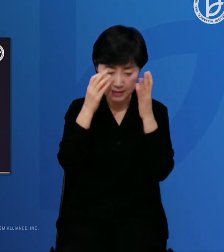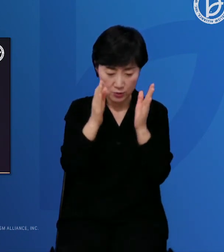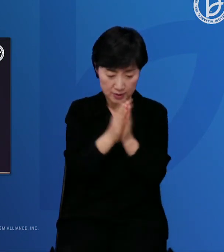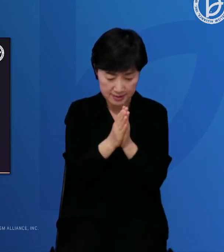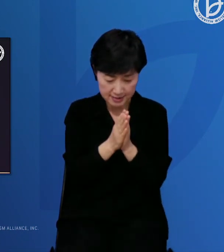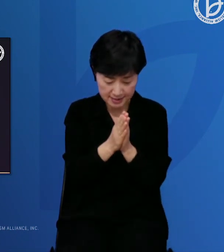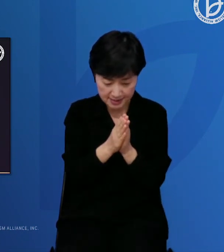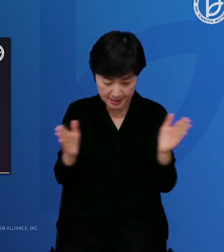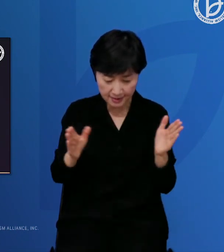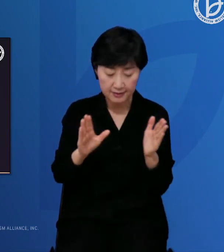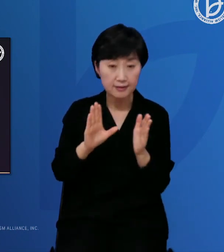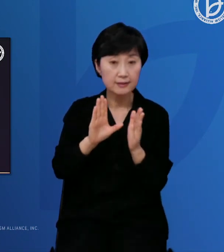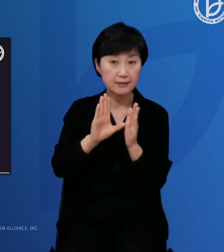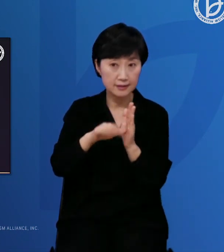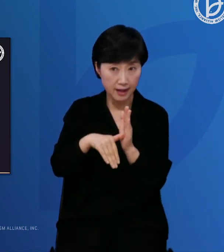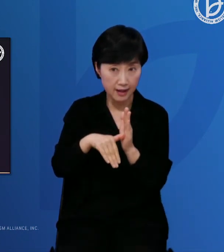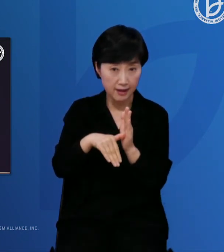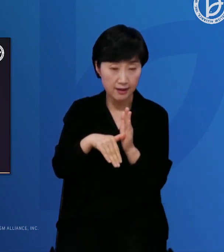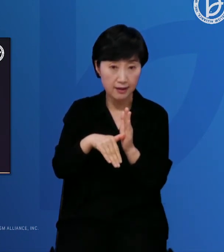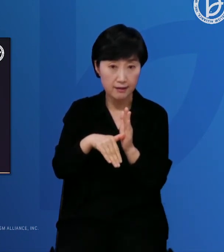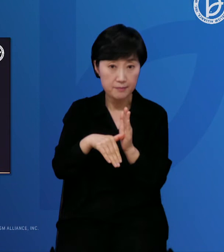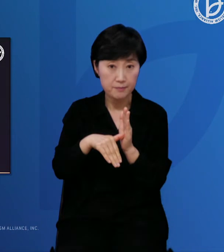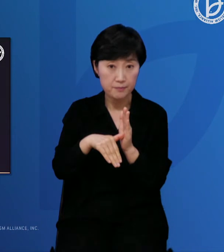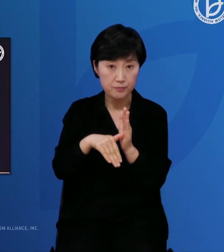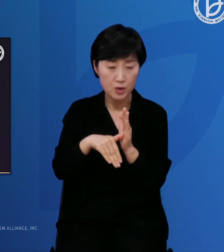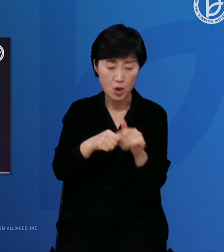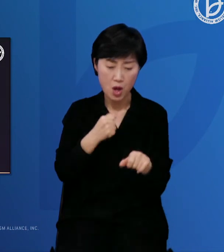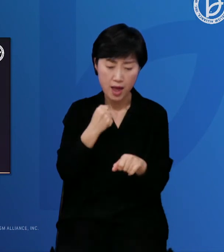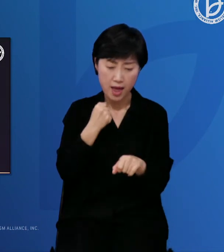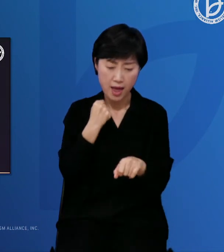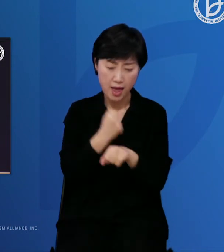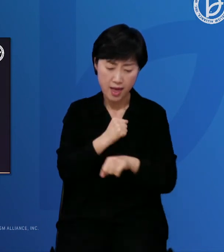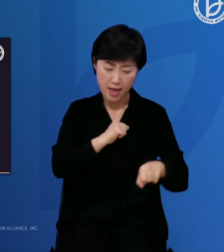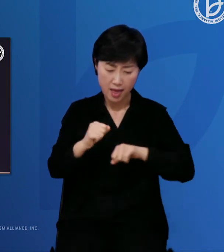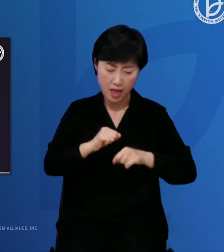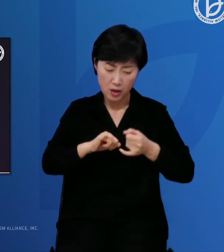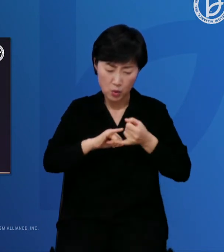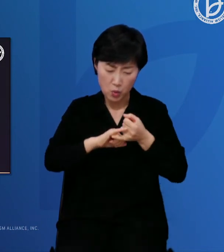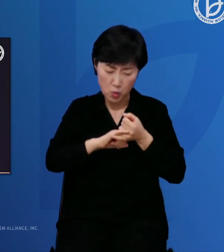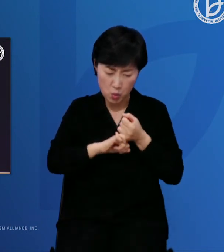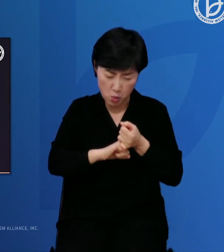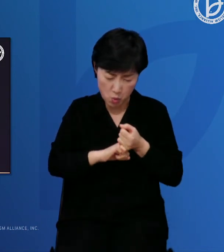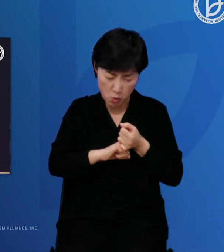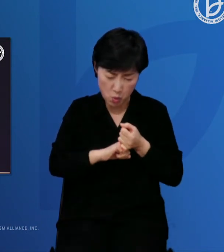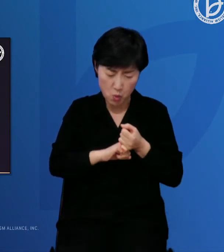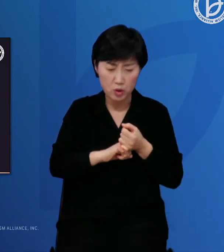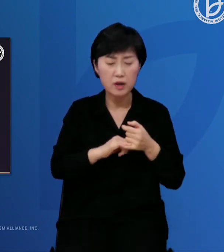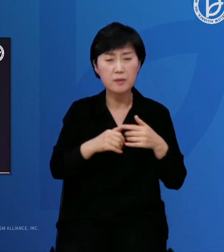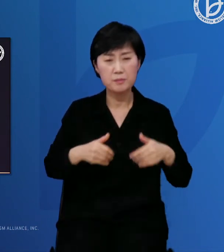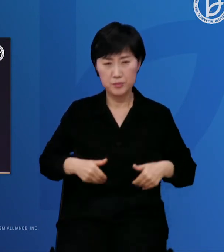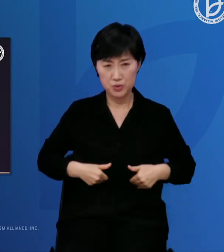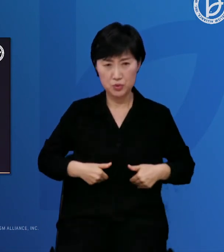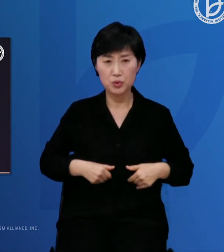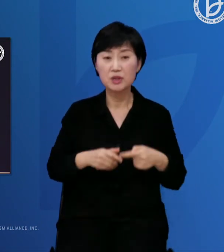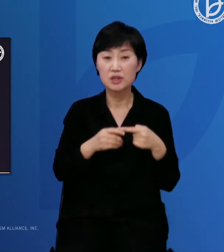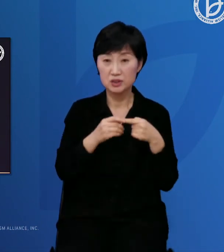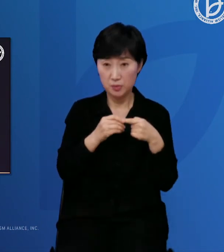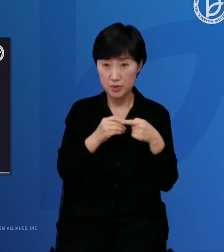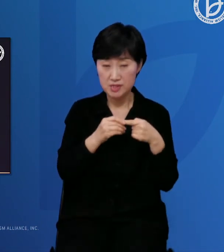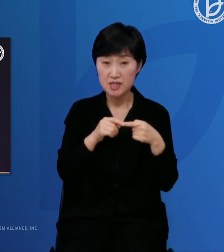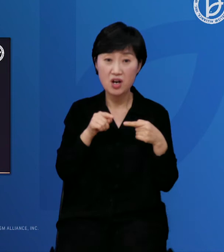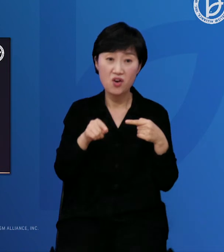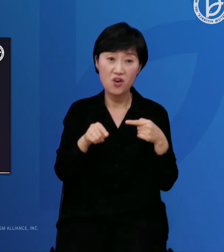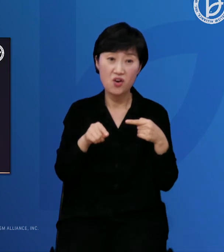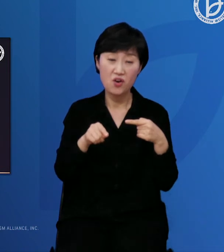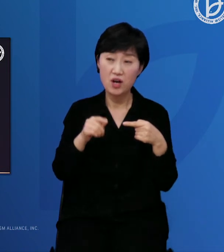부분에서 눈에 표시나지 않게 해야 될 첫 번째 일을 설명하는 겁니다. It explains to us the very first initial thing that we must do whenever